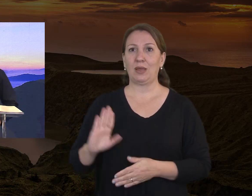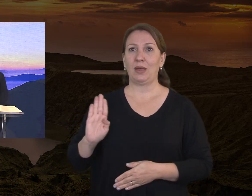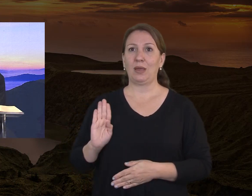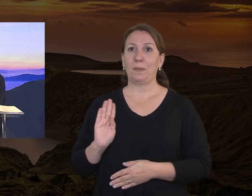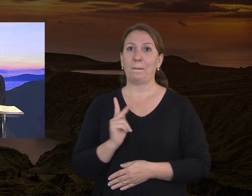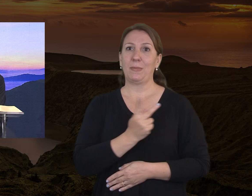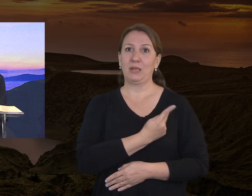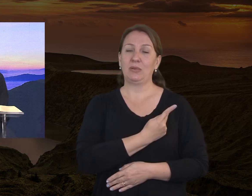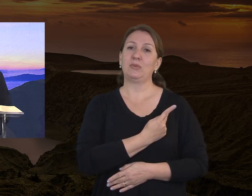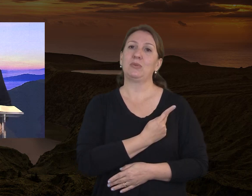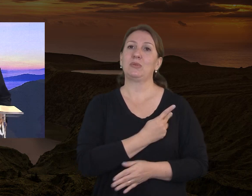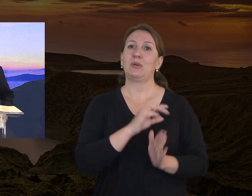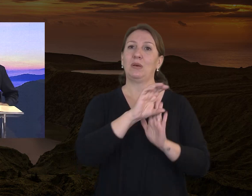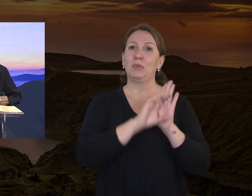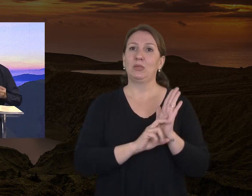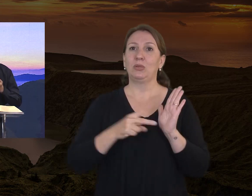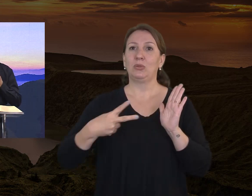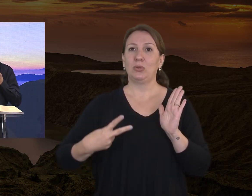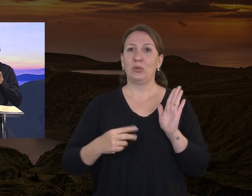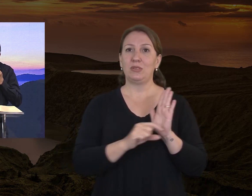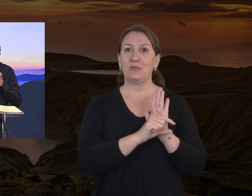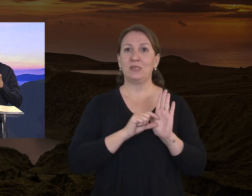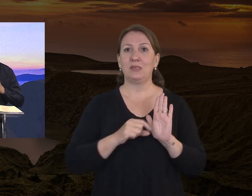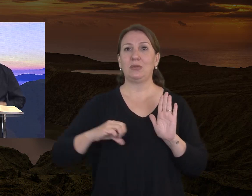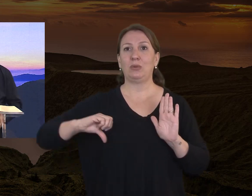2:9, que diz o quê?